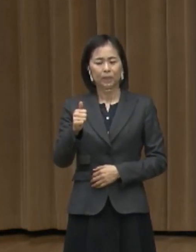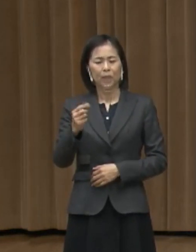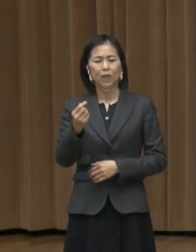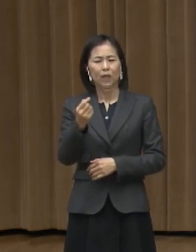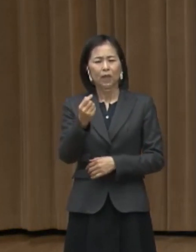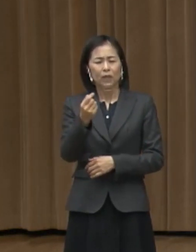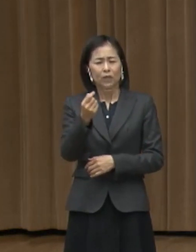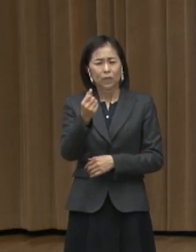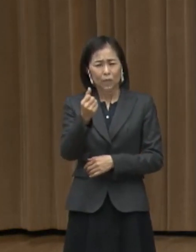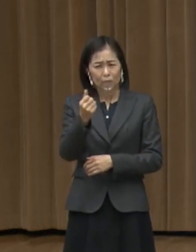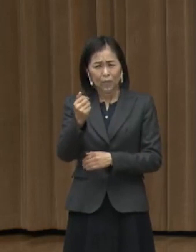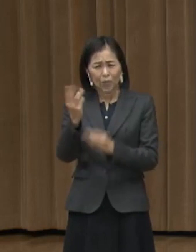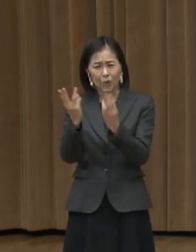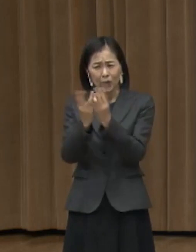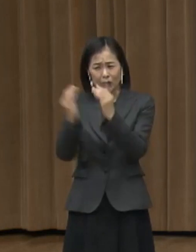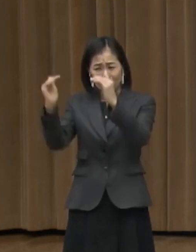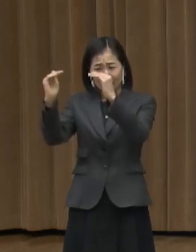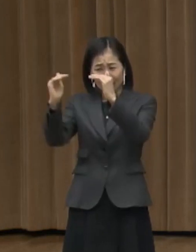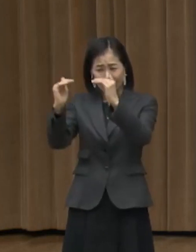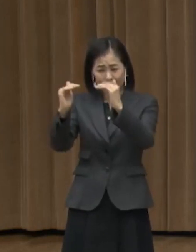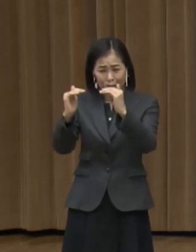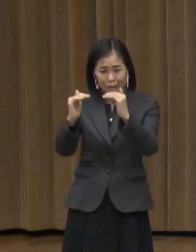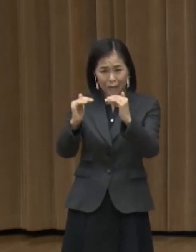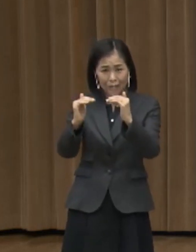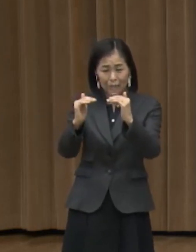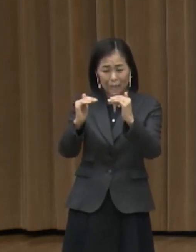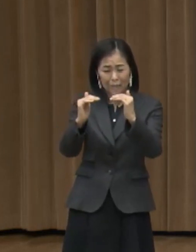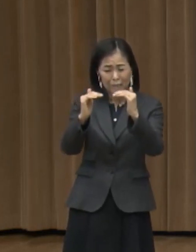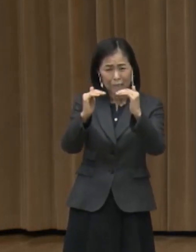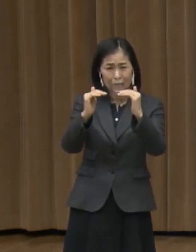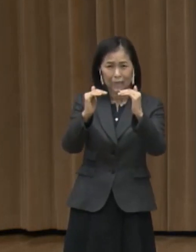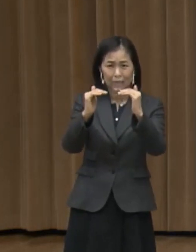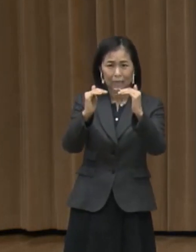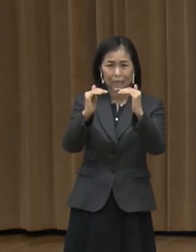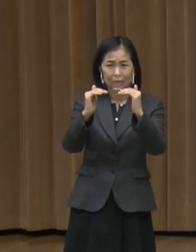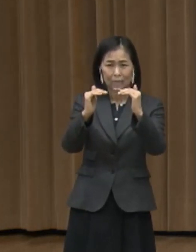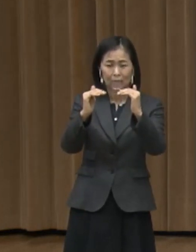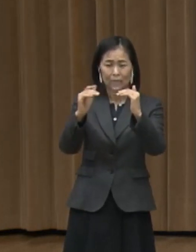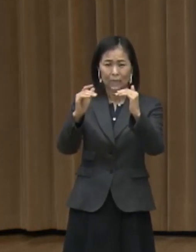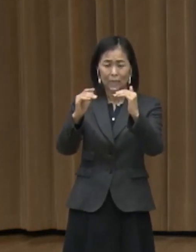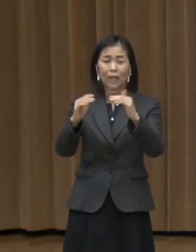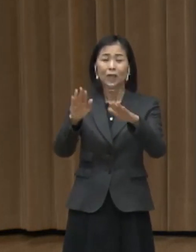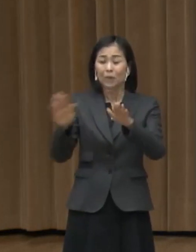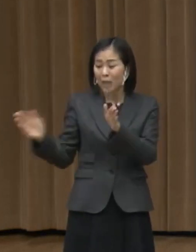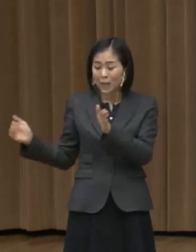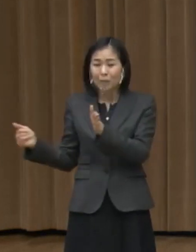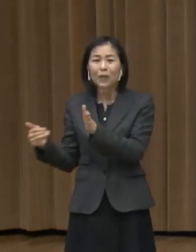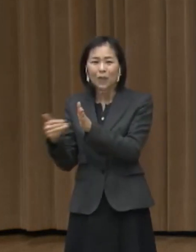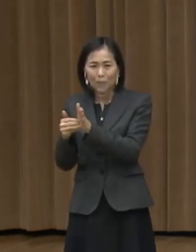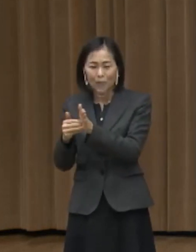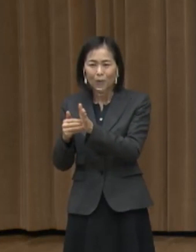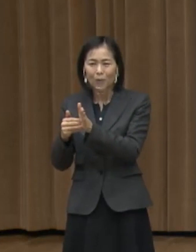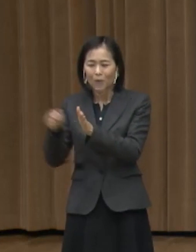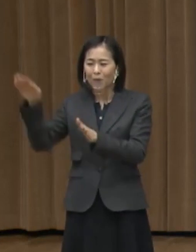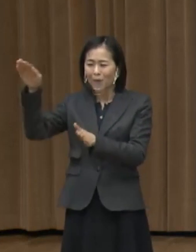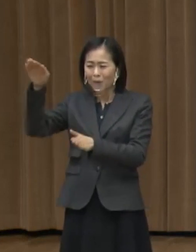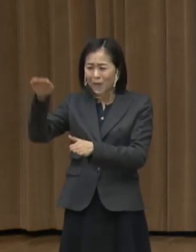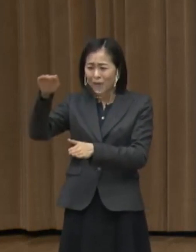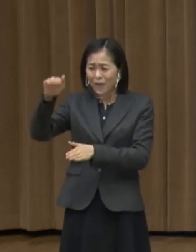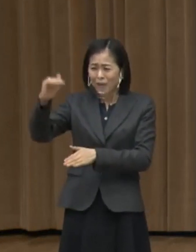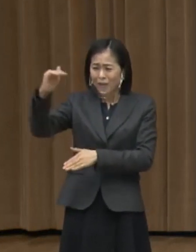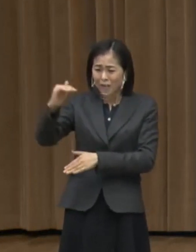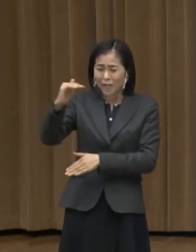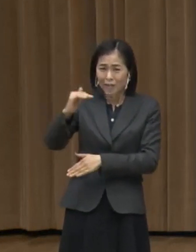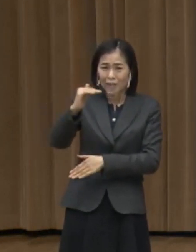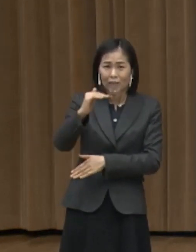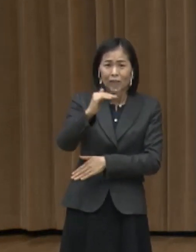干、落ちてきたものが、実はこれまでも少しずつ、なんていうんでしょう、台をこう作りながら、ちょっと